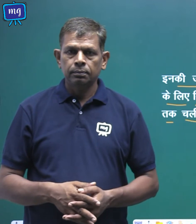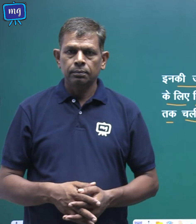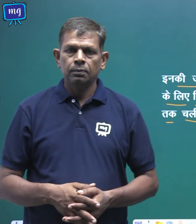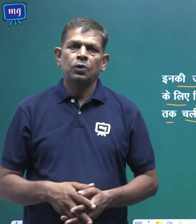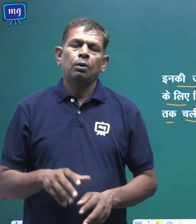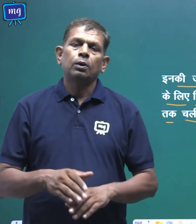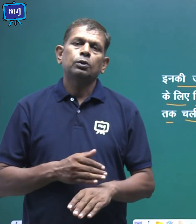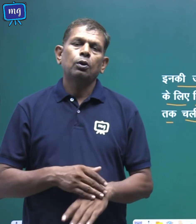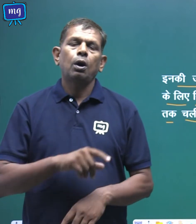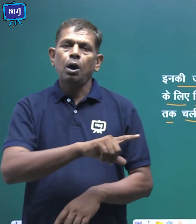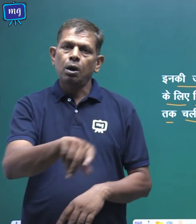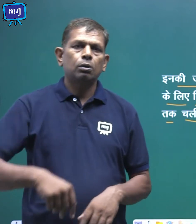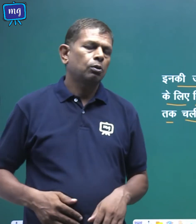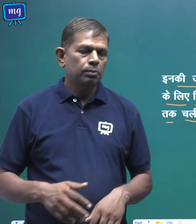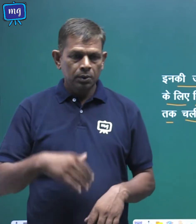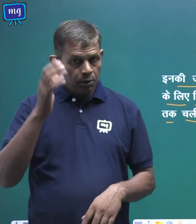तो बच्चों, आप समझ गए होंगे